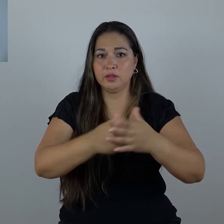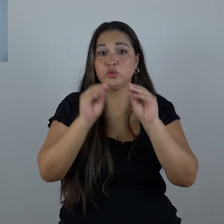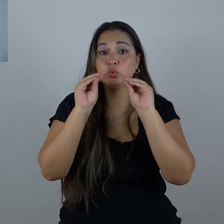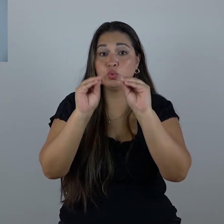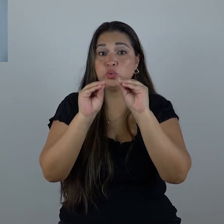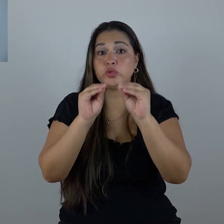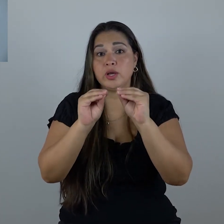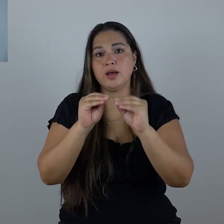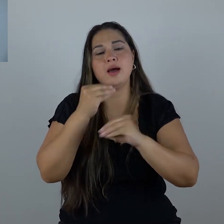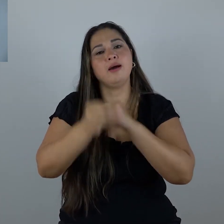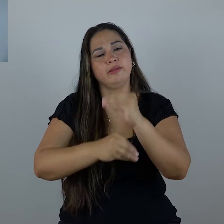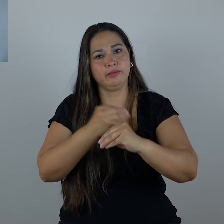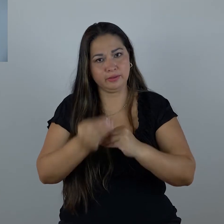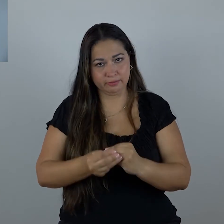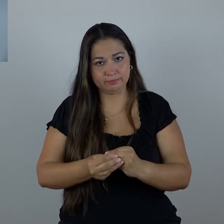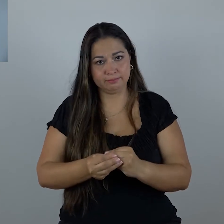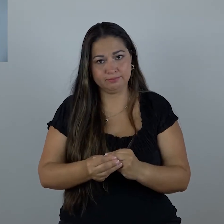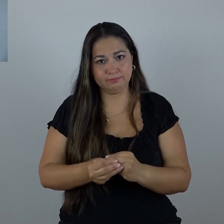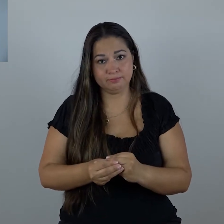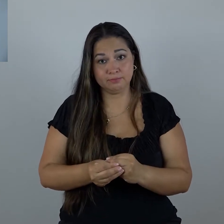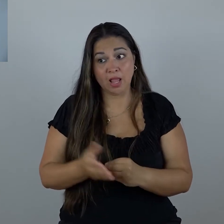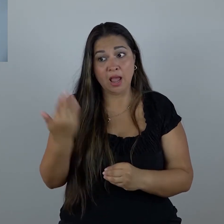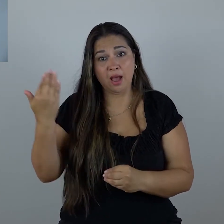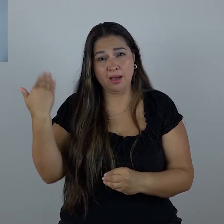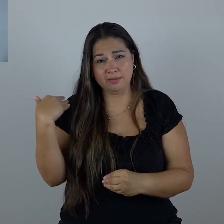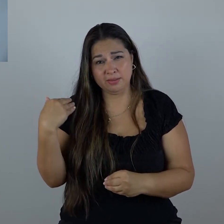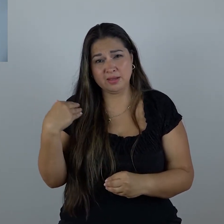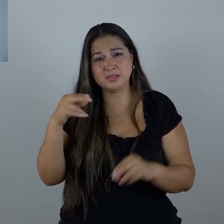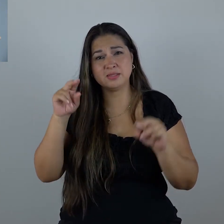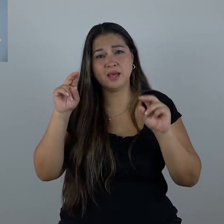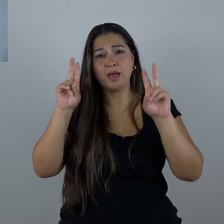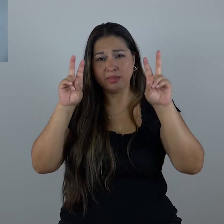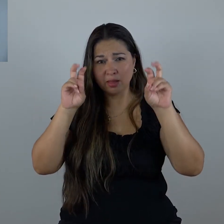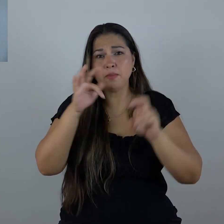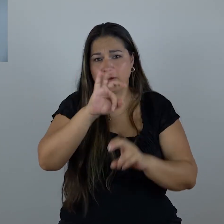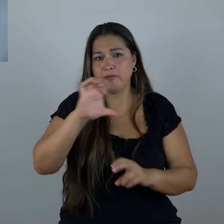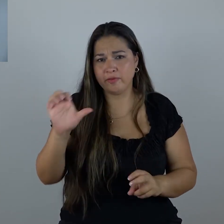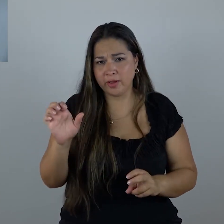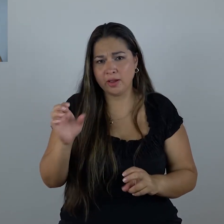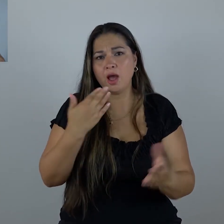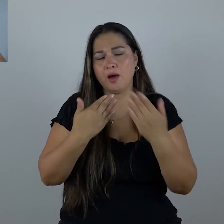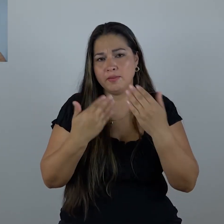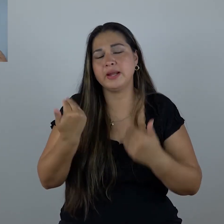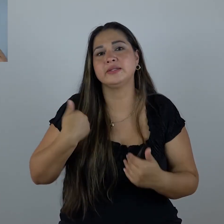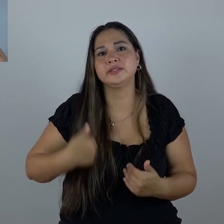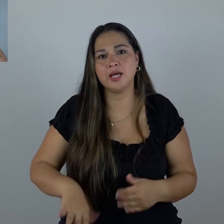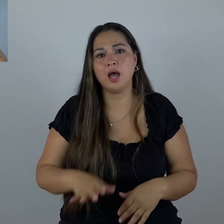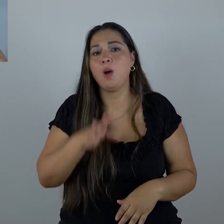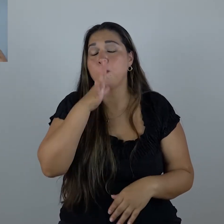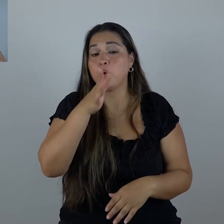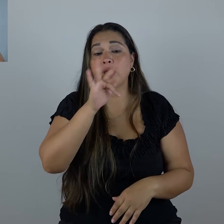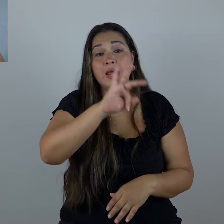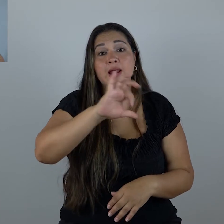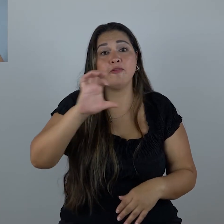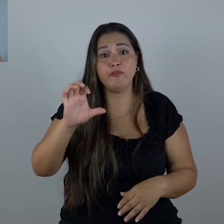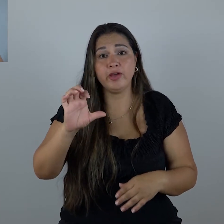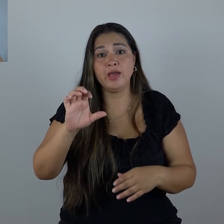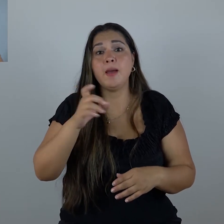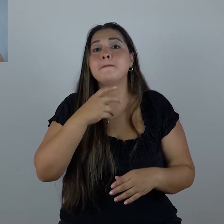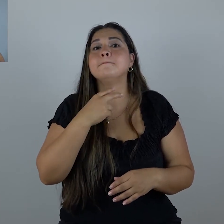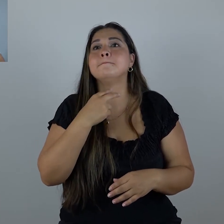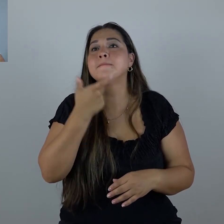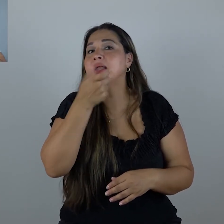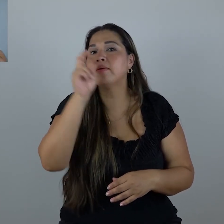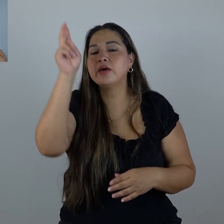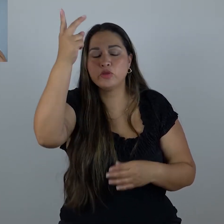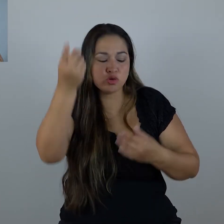esto, entra tu voluntad en juego. Hemos hablado de la fe. La fe es el mensaje de Dios que se ha metido en tu tierra, que ha sido plantado en